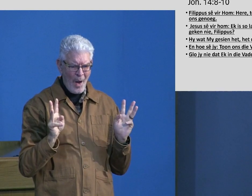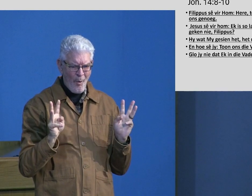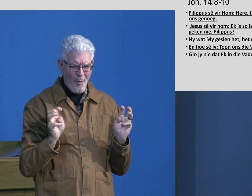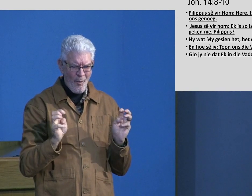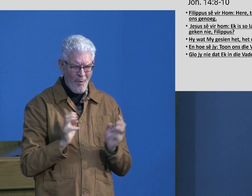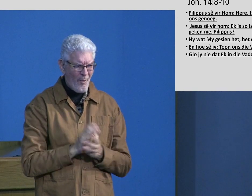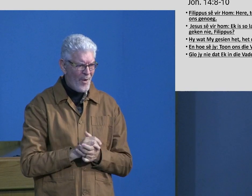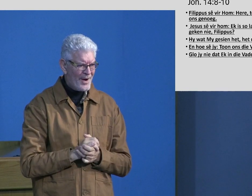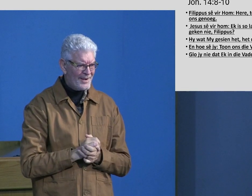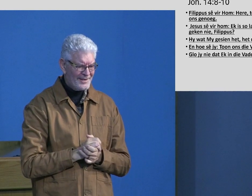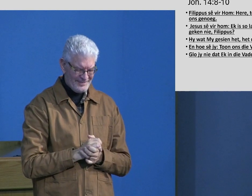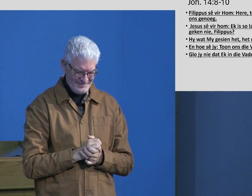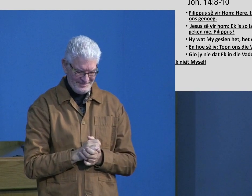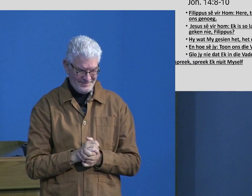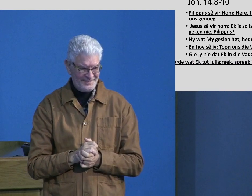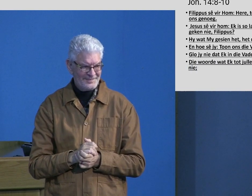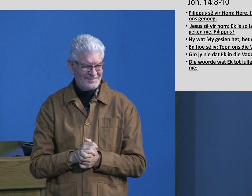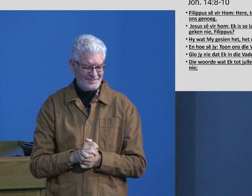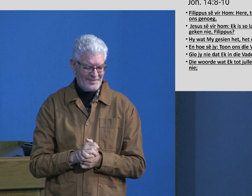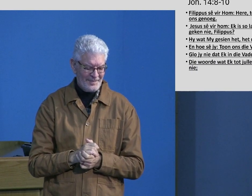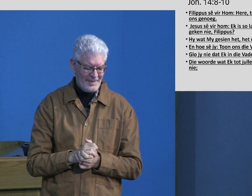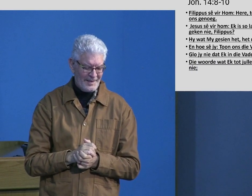Dit is eintlik regtig wauw.